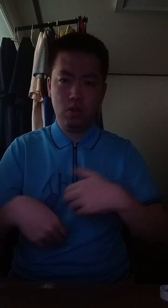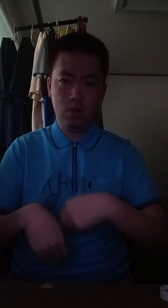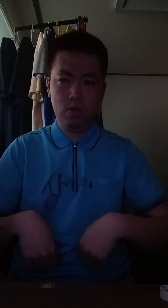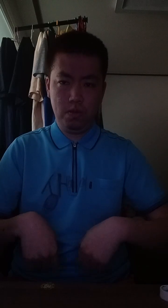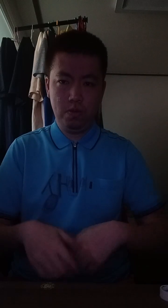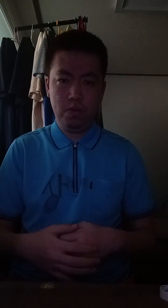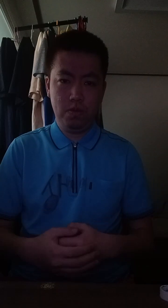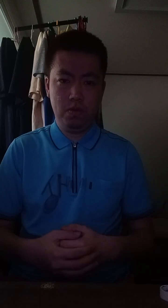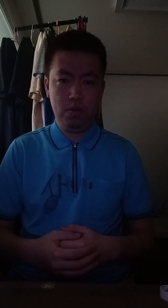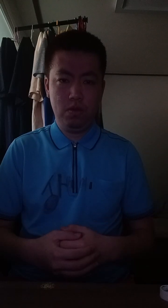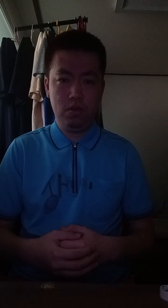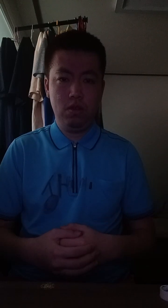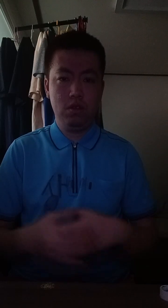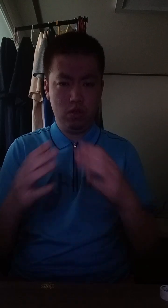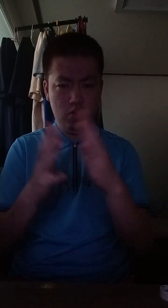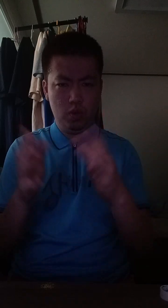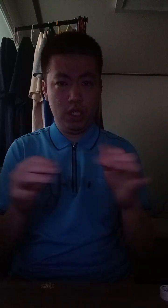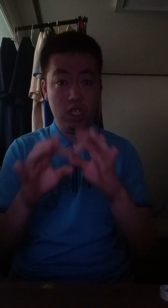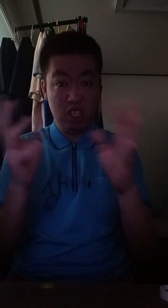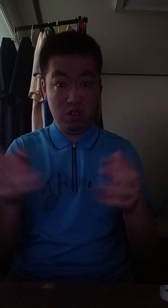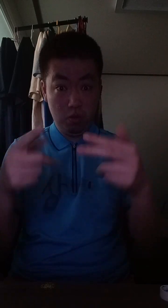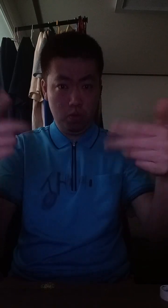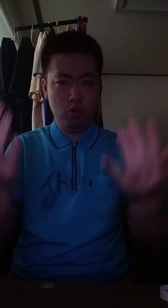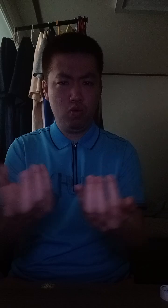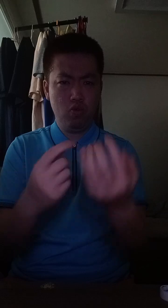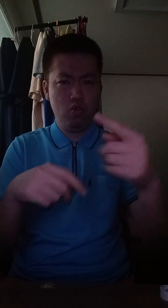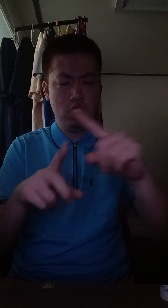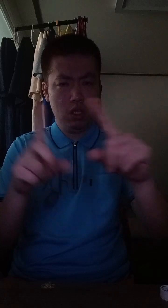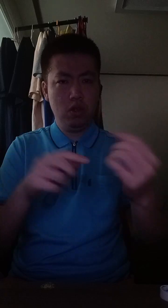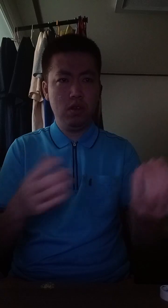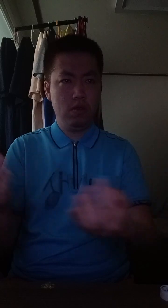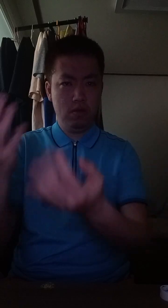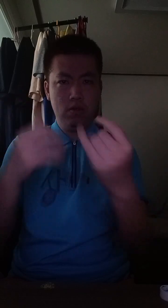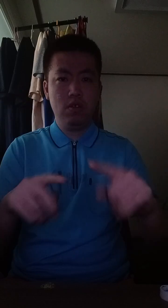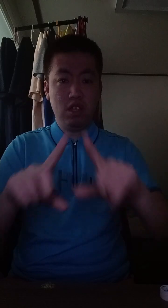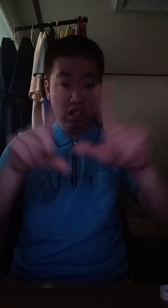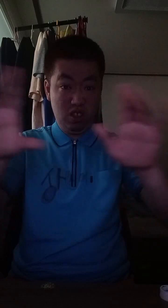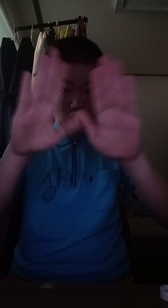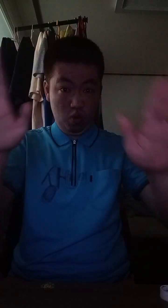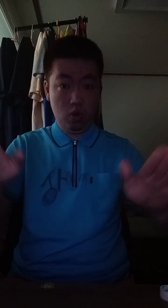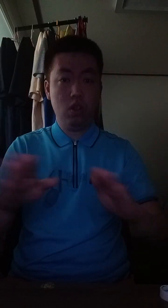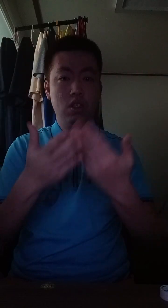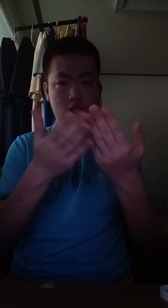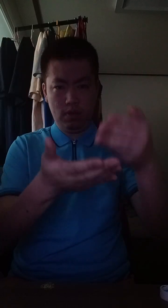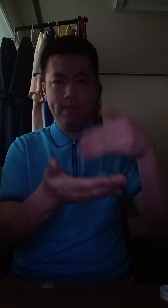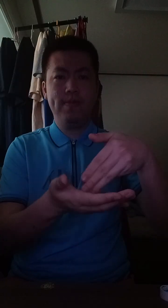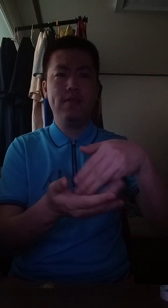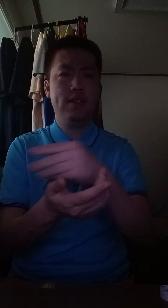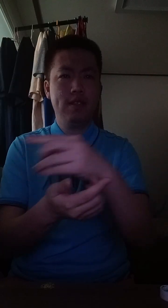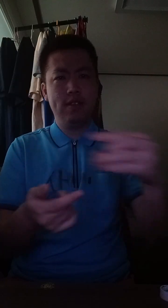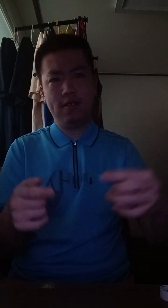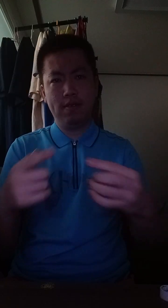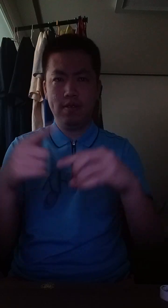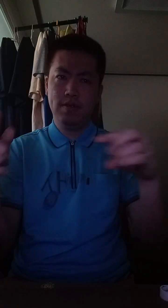사고였습니다. 노량진역과 신길역 모두 이용객이 많은 곳부터 스크린도어를 설치하다 보니 급행열차